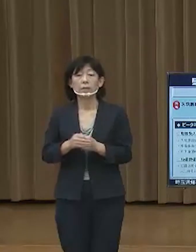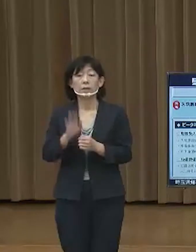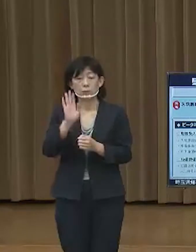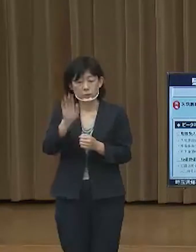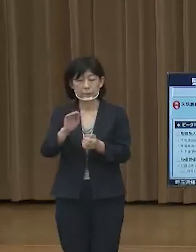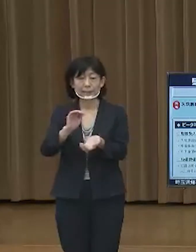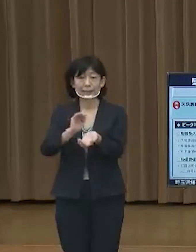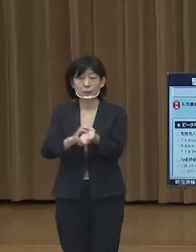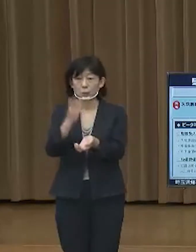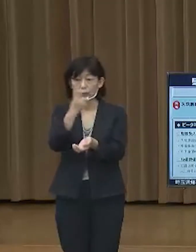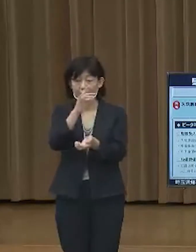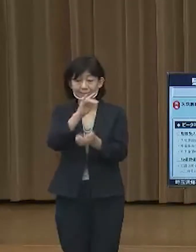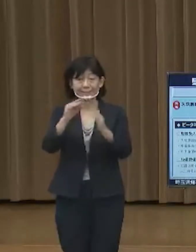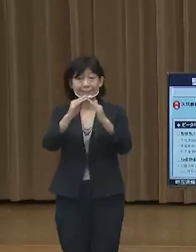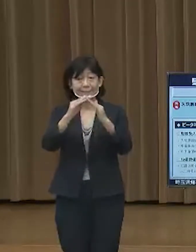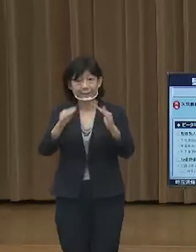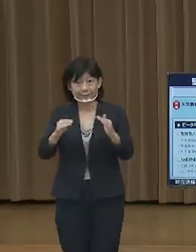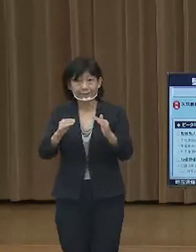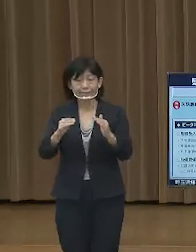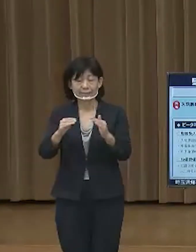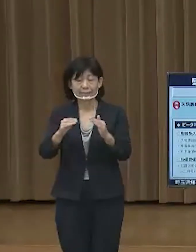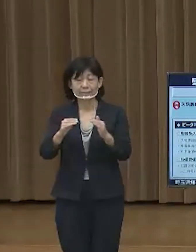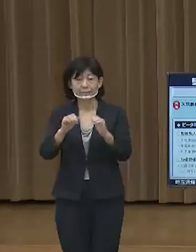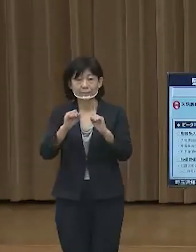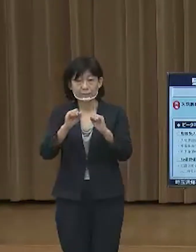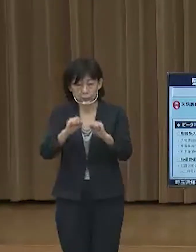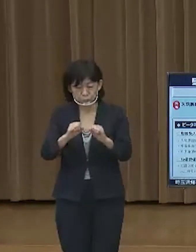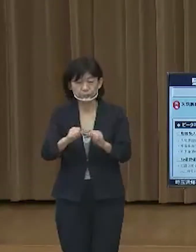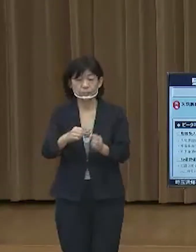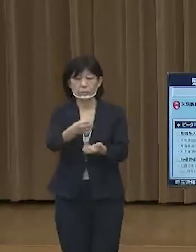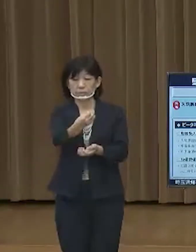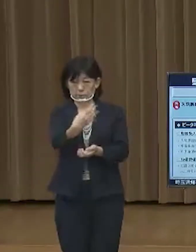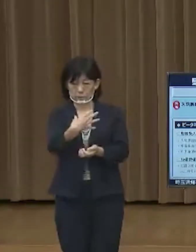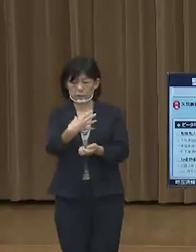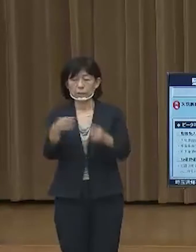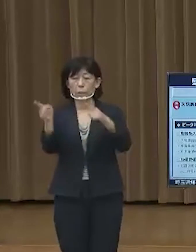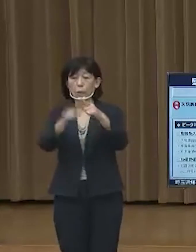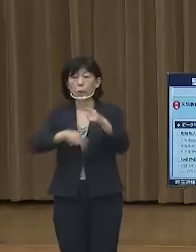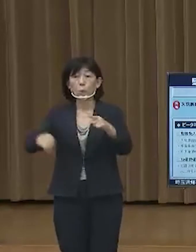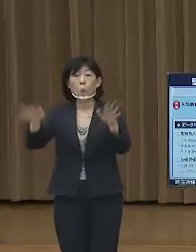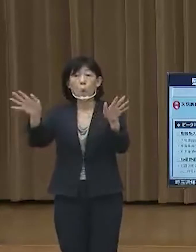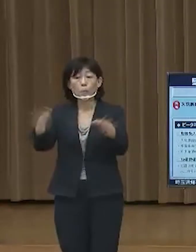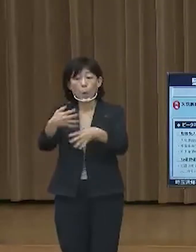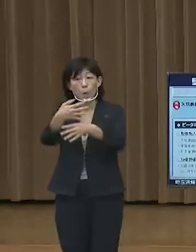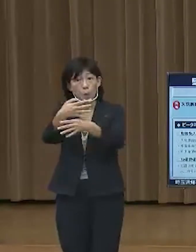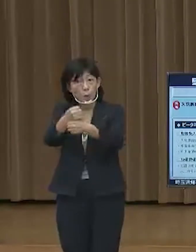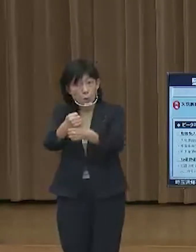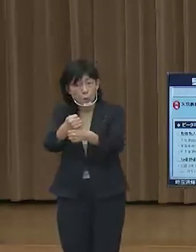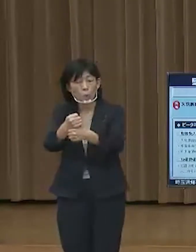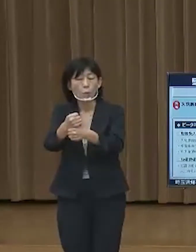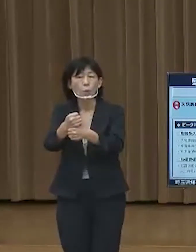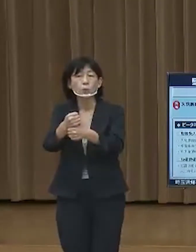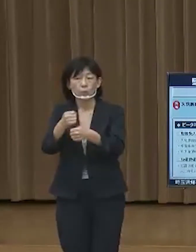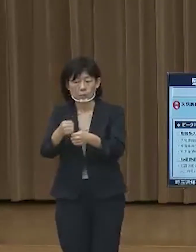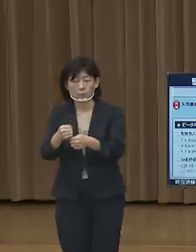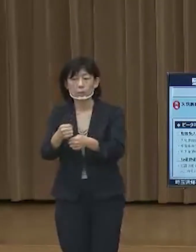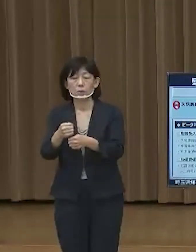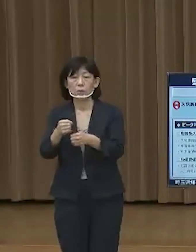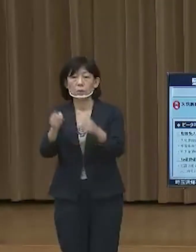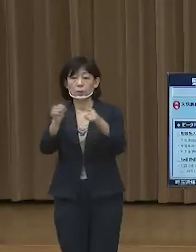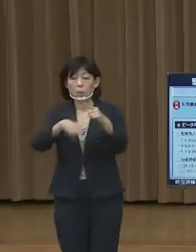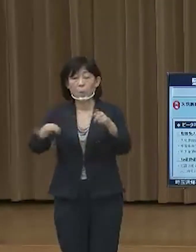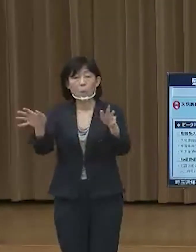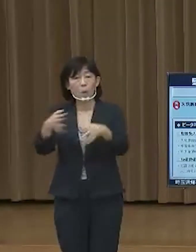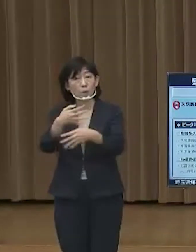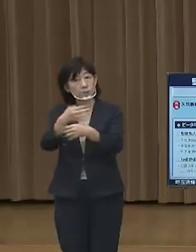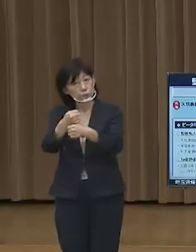ましたが、公募は、いつからとか、そういったところは決まってるんでしょうか。 公募 の、 あの時期はいつから始